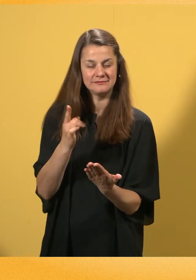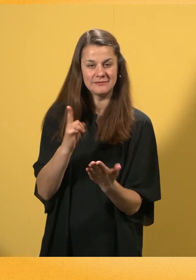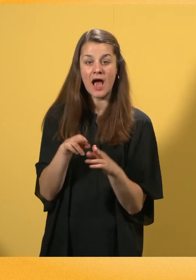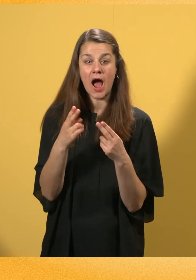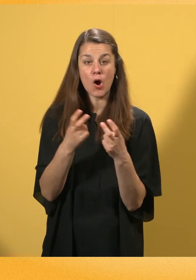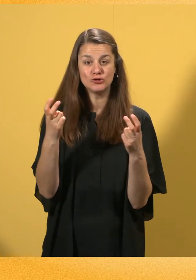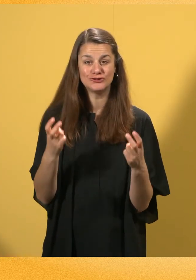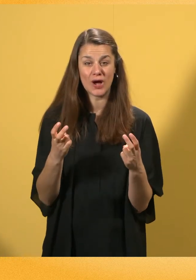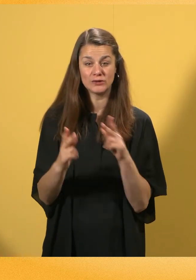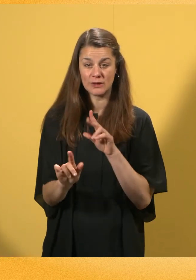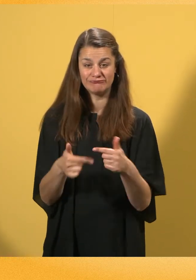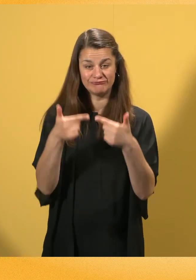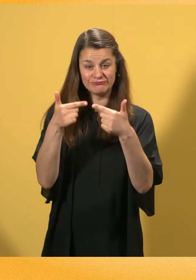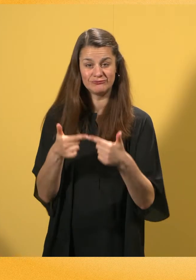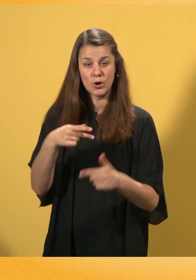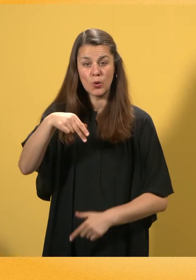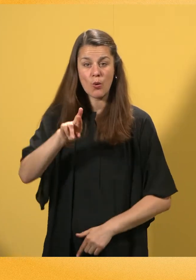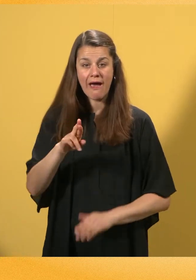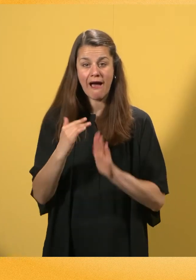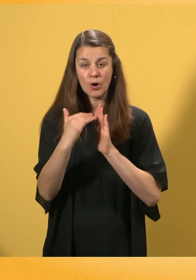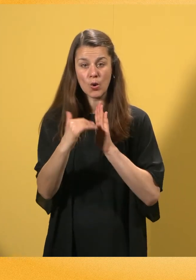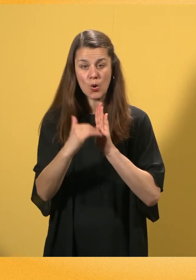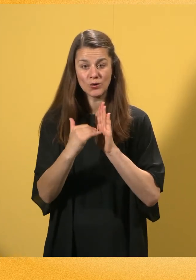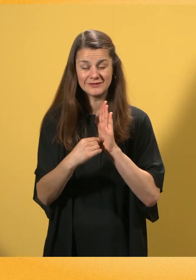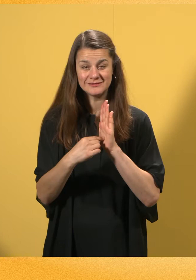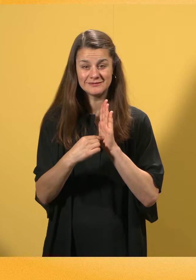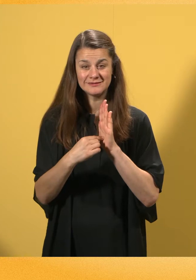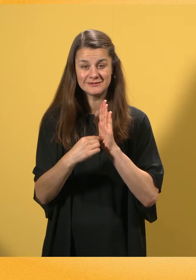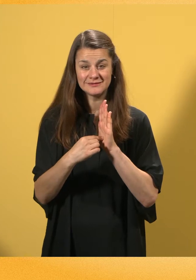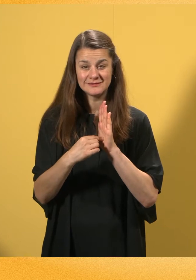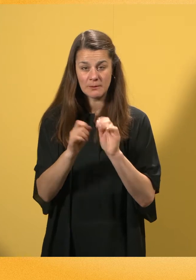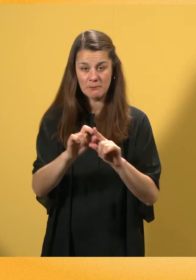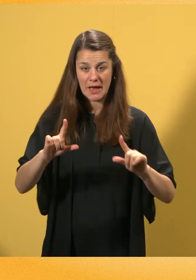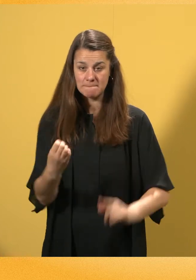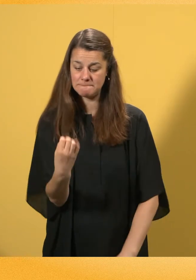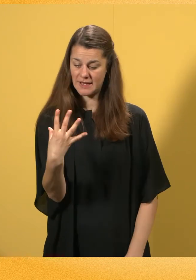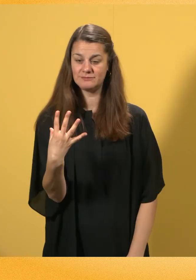zu Hause an den Bildschirmen, Sie haben einen QR-Code jetzt sichtbar.